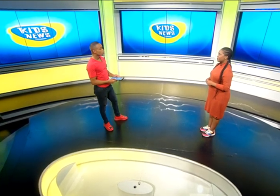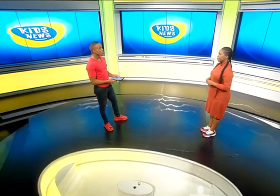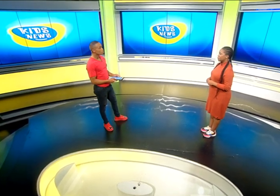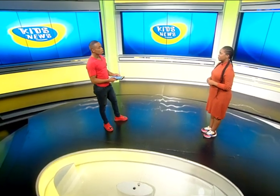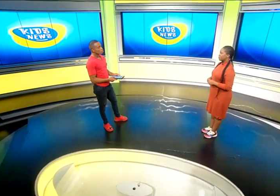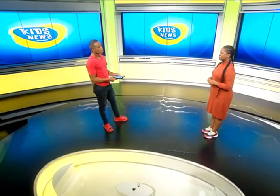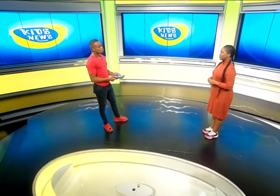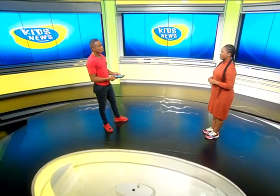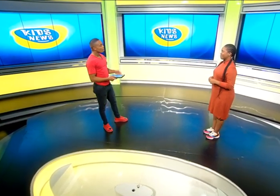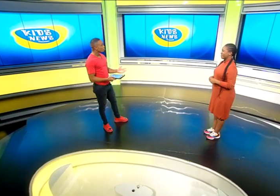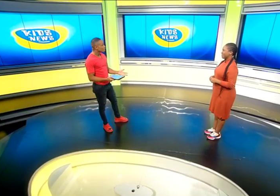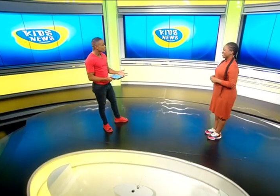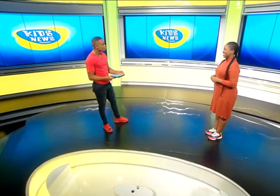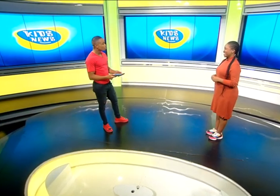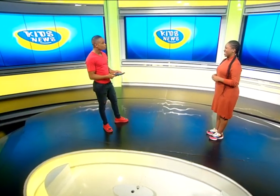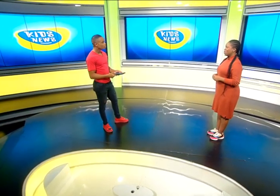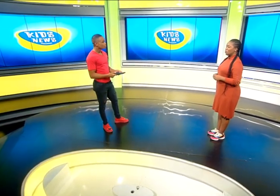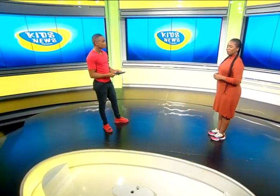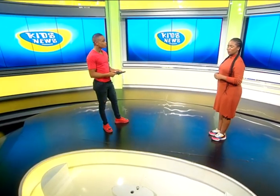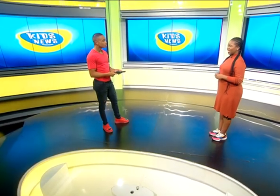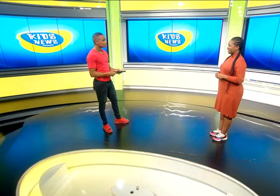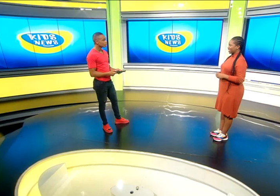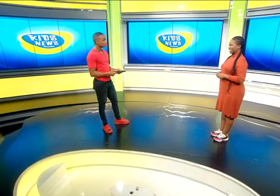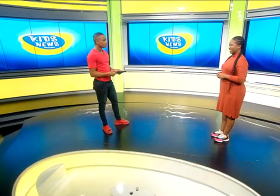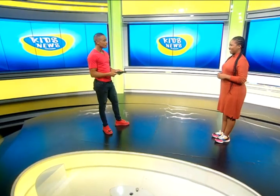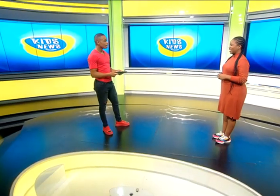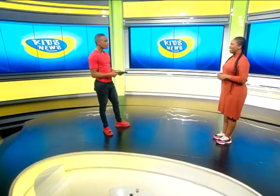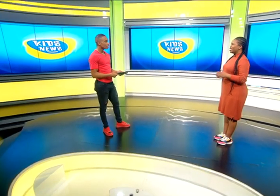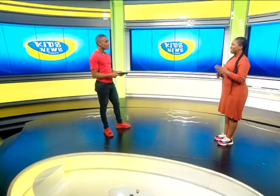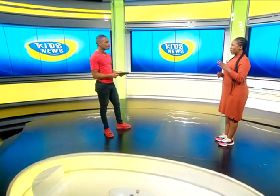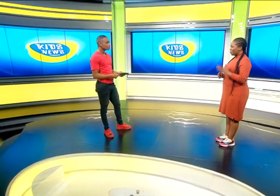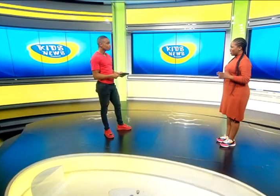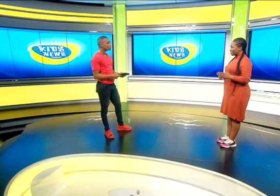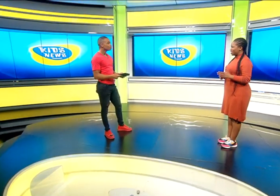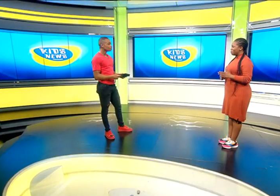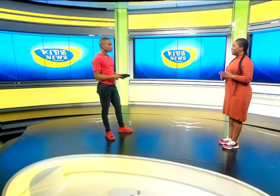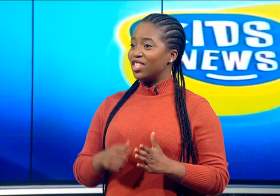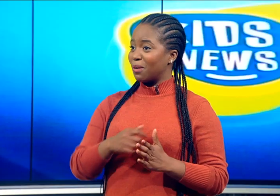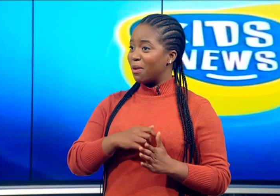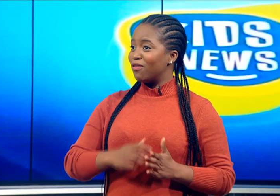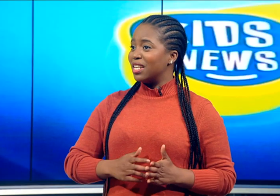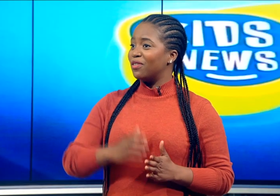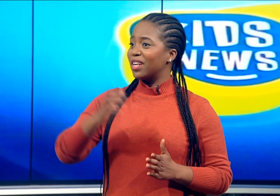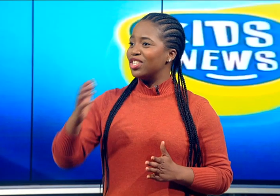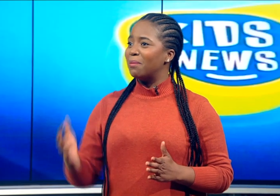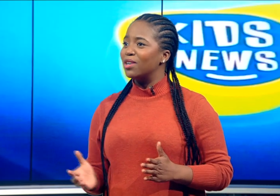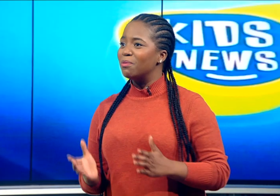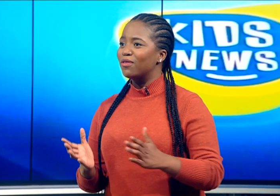ukulifunda ungavumelana nalokho? Lutho cha. Njengoba nje beja befunda isFrench abantu